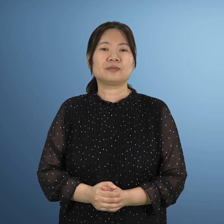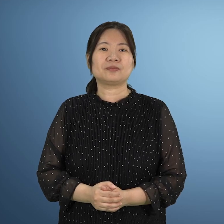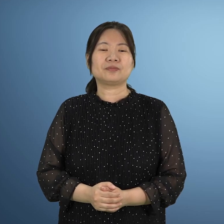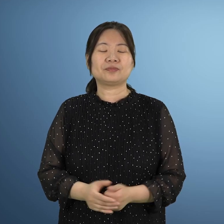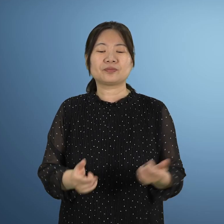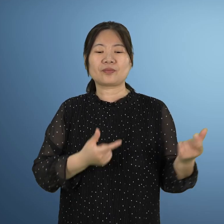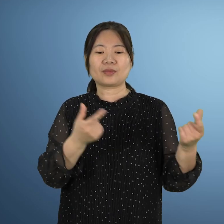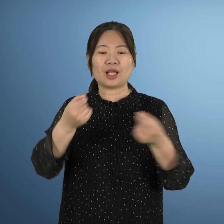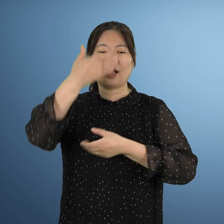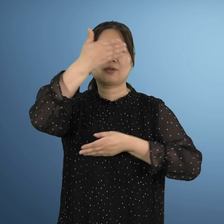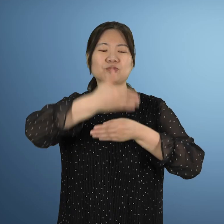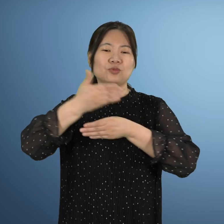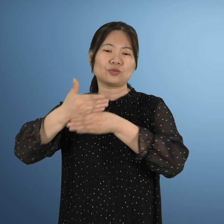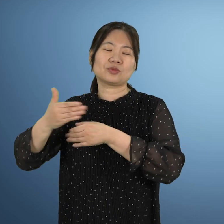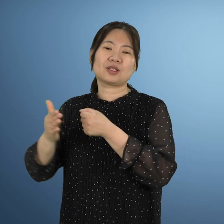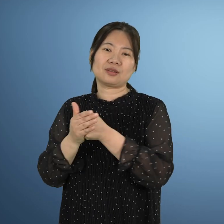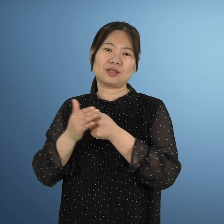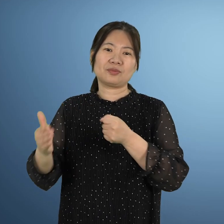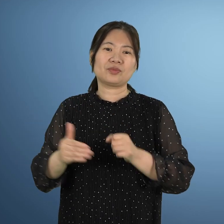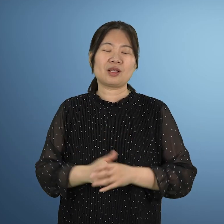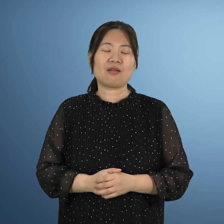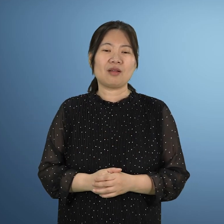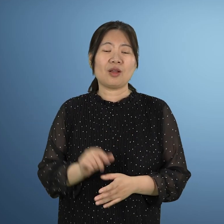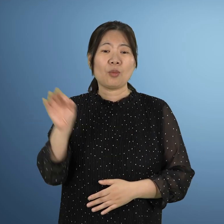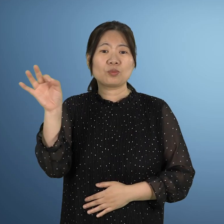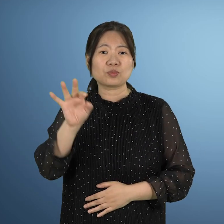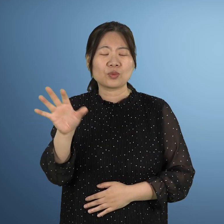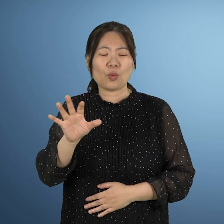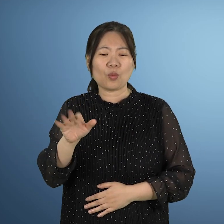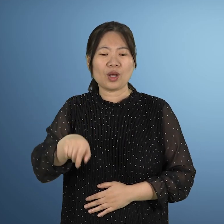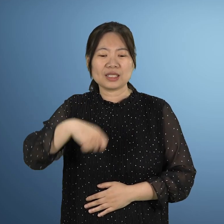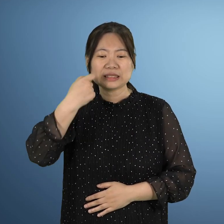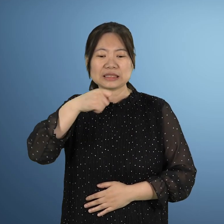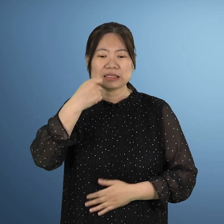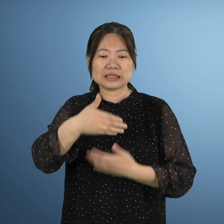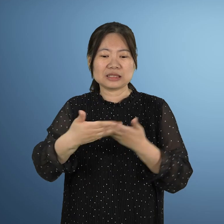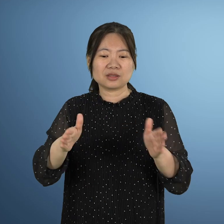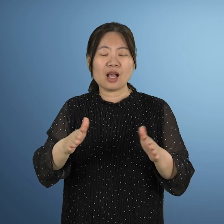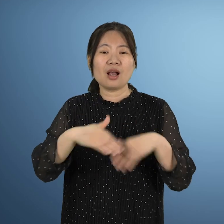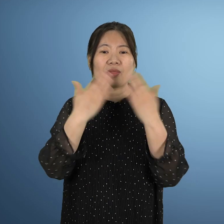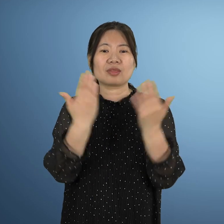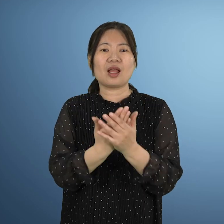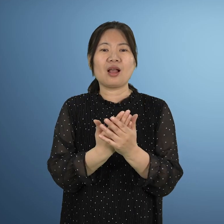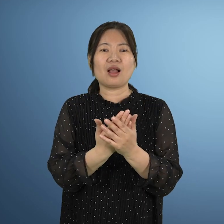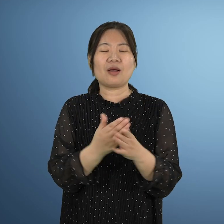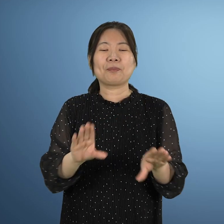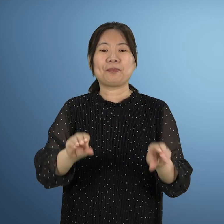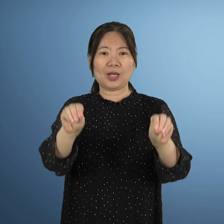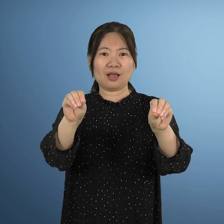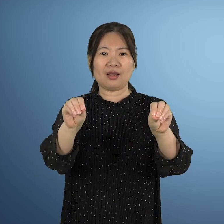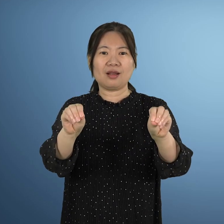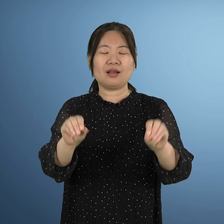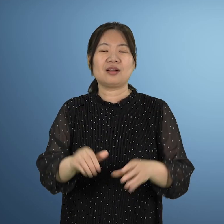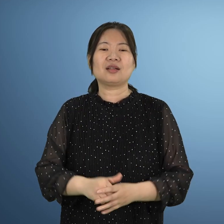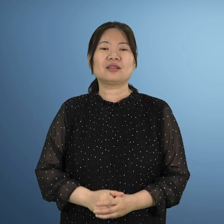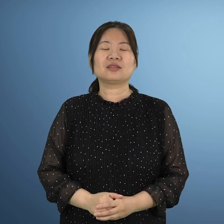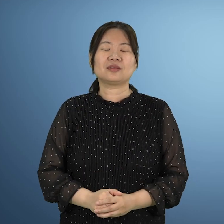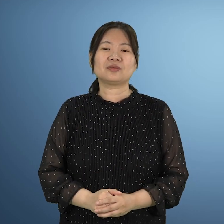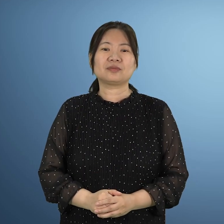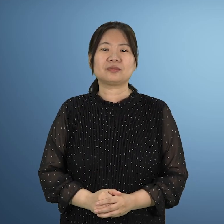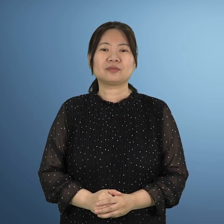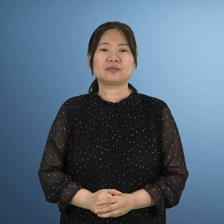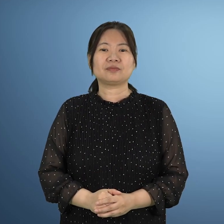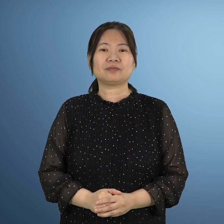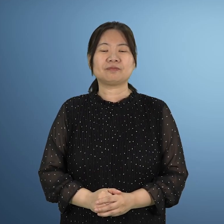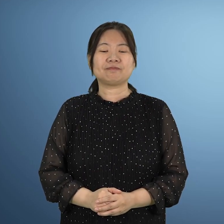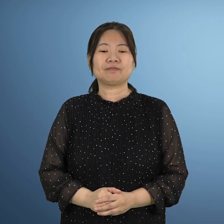다 문을 닫은 거예요. 무료 급식소가 다 올스톱이 된 겁니다.